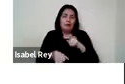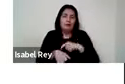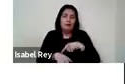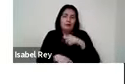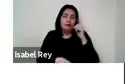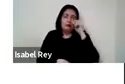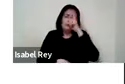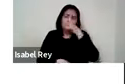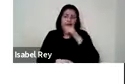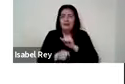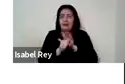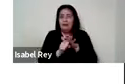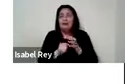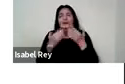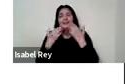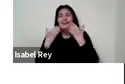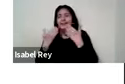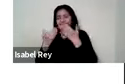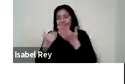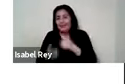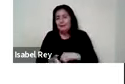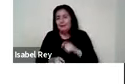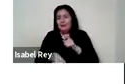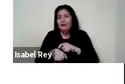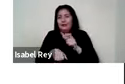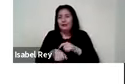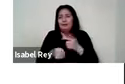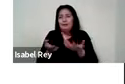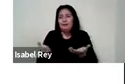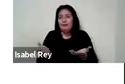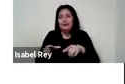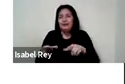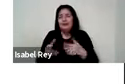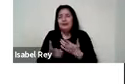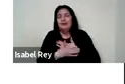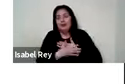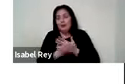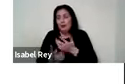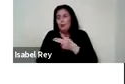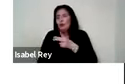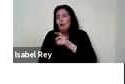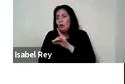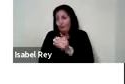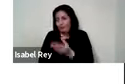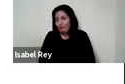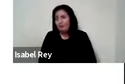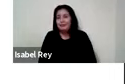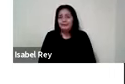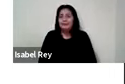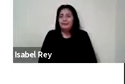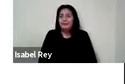difíciles de pandemia. Muchísimas gracias por el tiempo y por el espacio, querido Hugo.